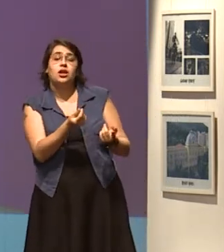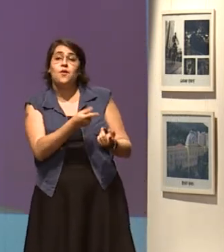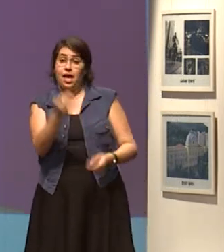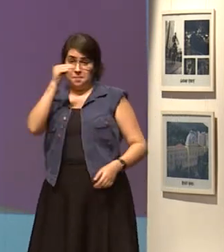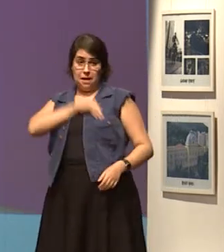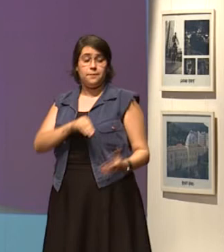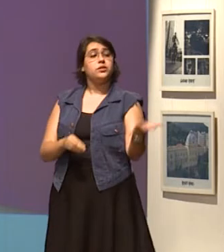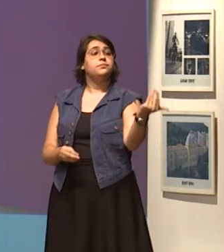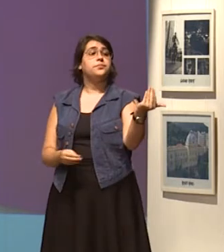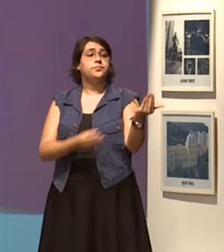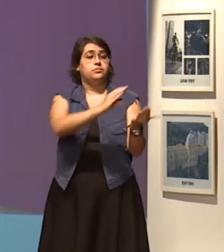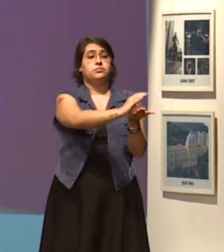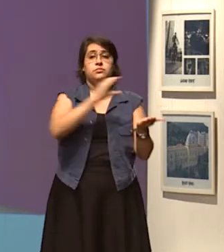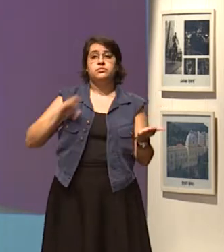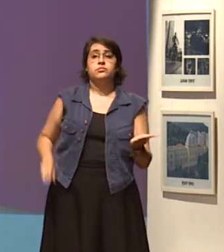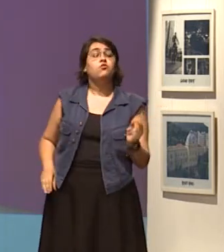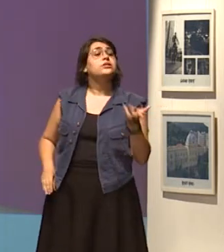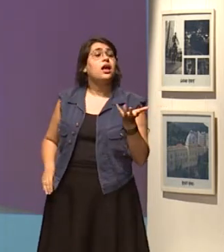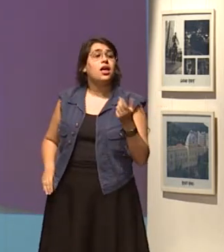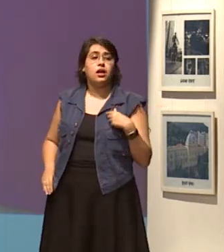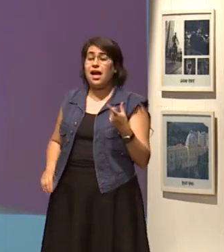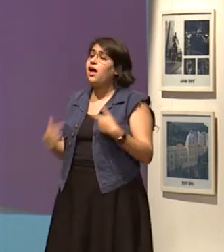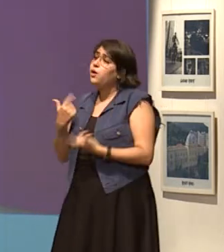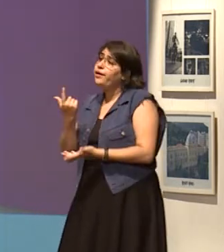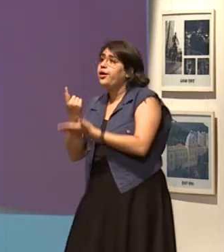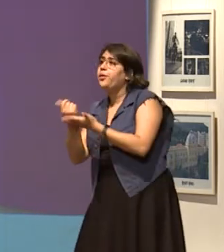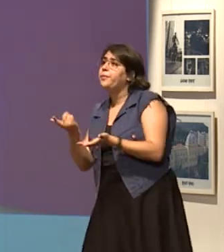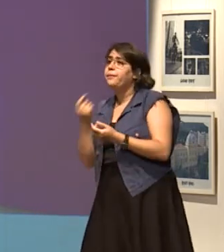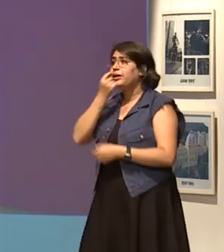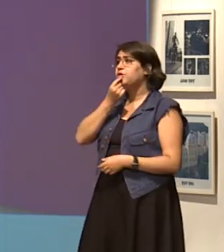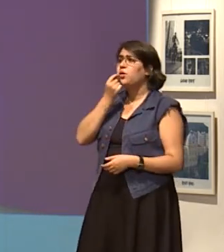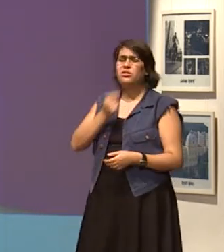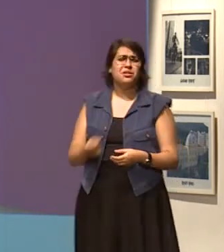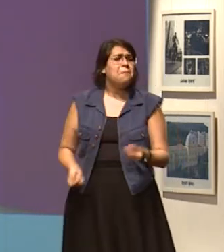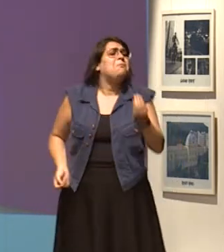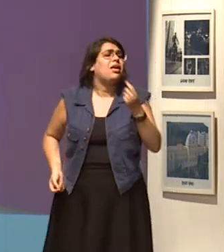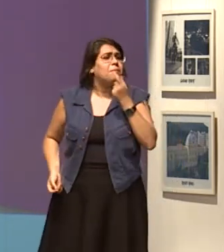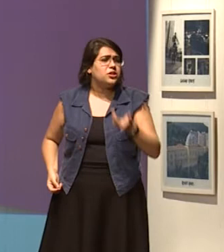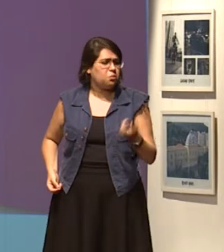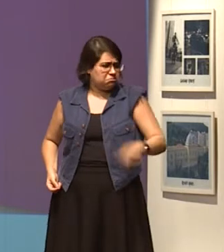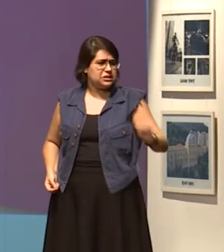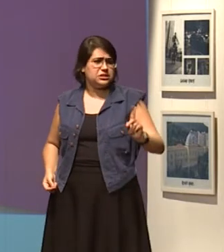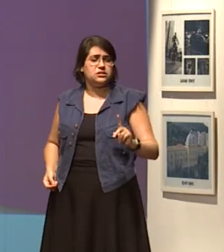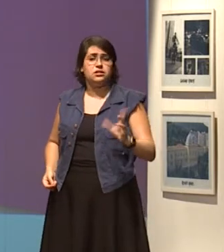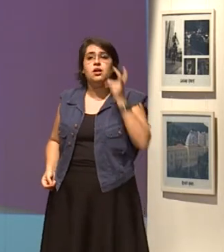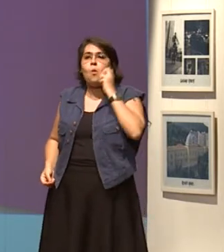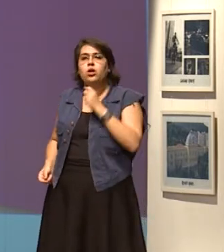para que que você quer dinheiro? A mulher trabalha, recebe o dinheiro dela e ele fica em posse desse dinheiro. Mas você não precisa